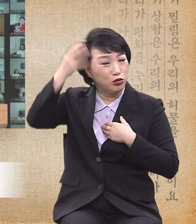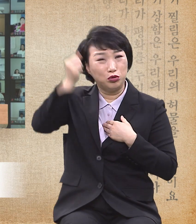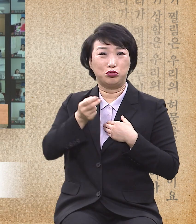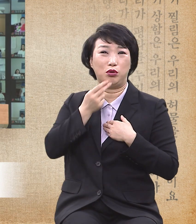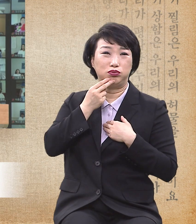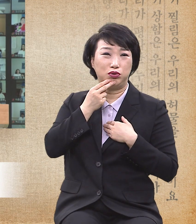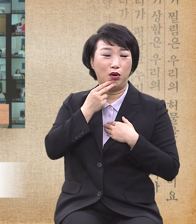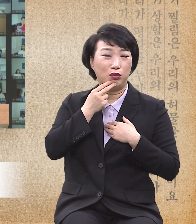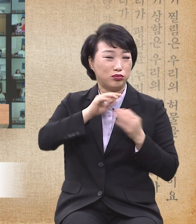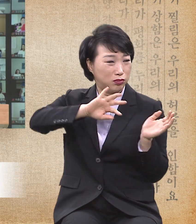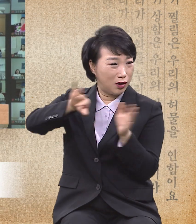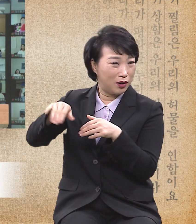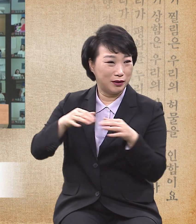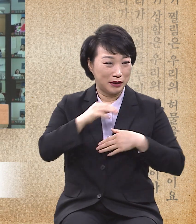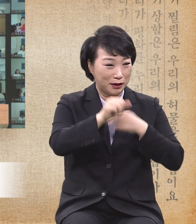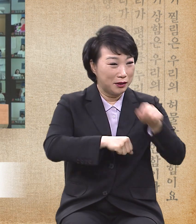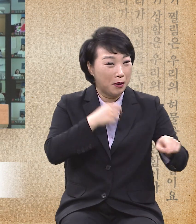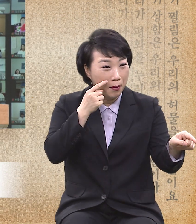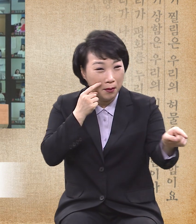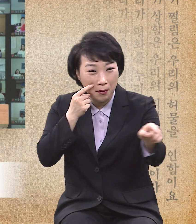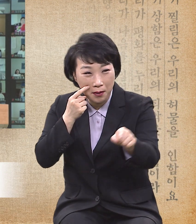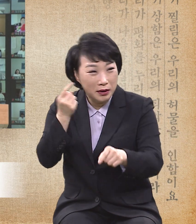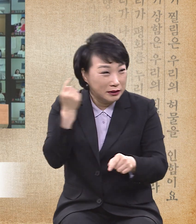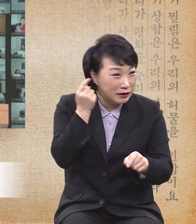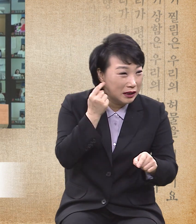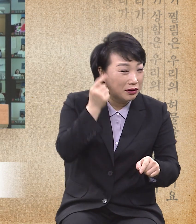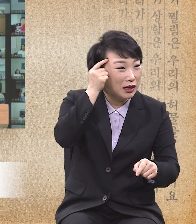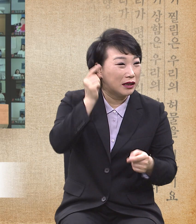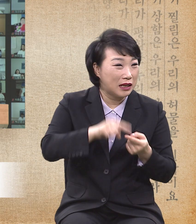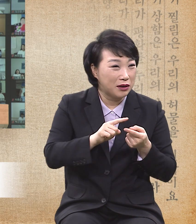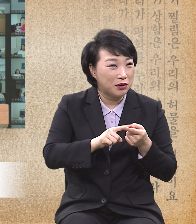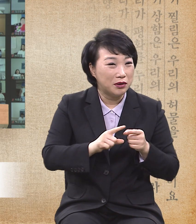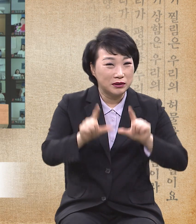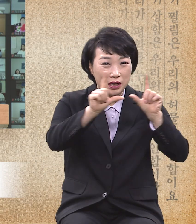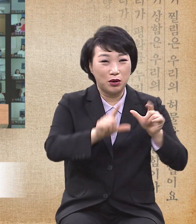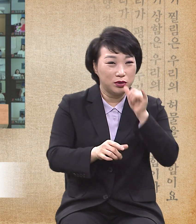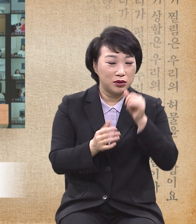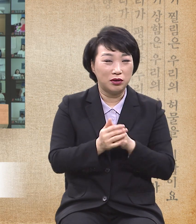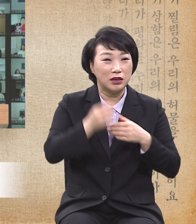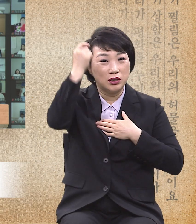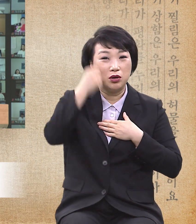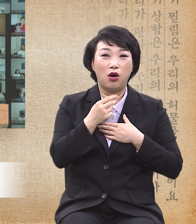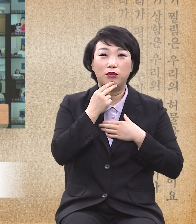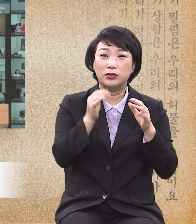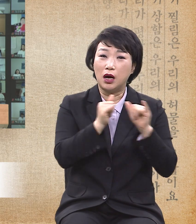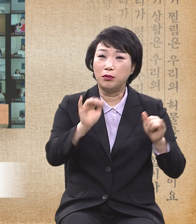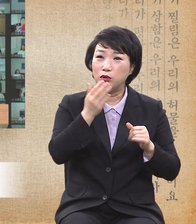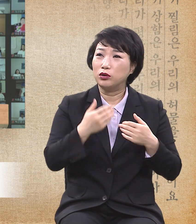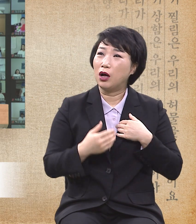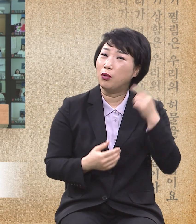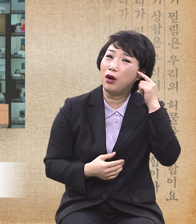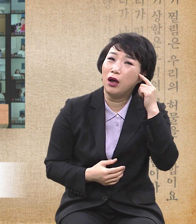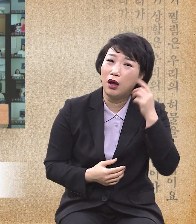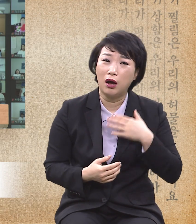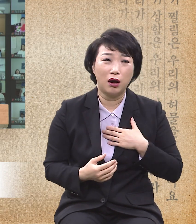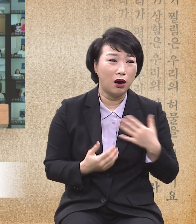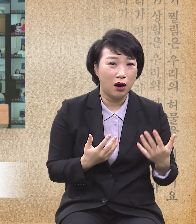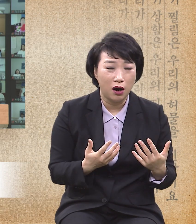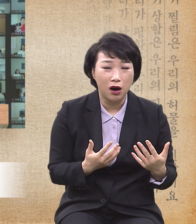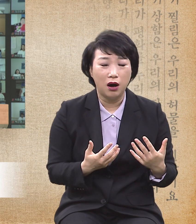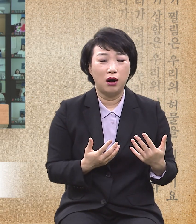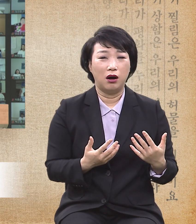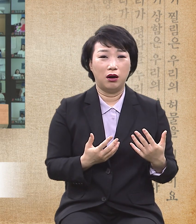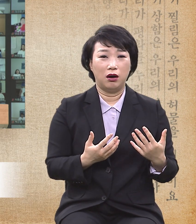않고 임의대로 보는 대로 듣는 대로 생각대로 살아가며 나는 감각 없는 인간이 되었던가?